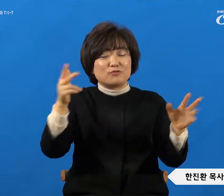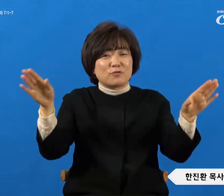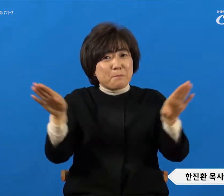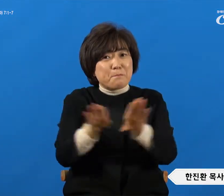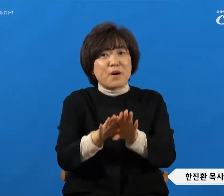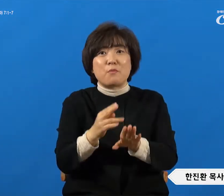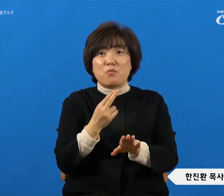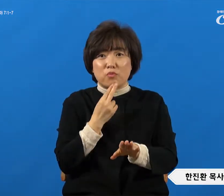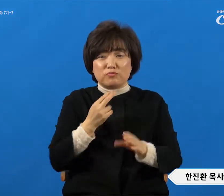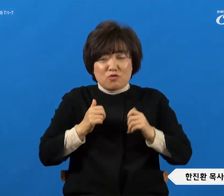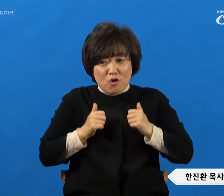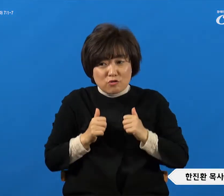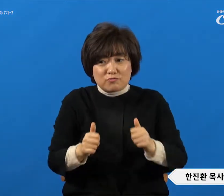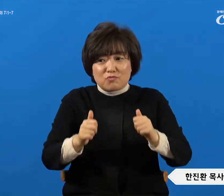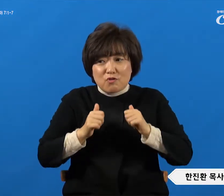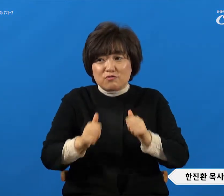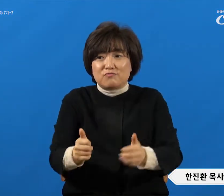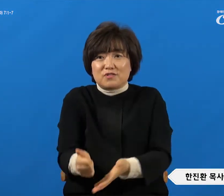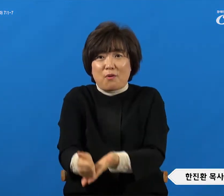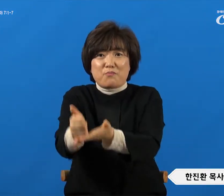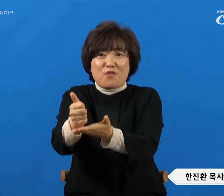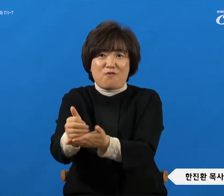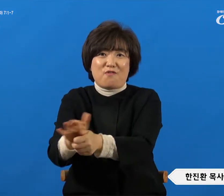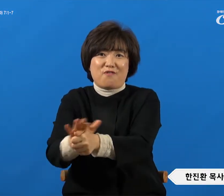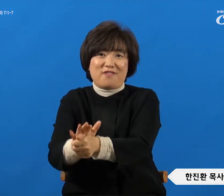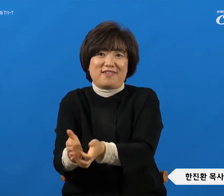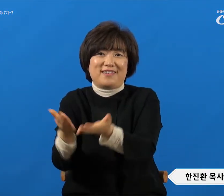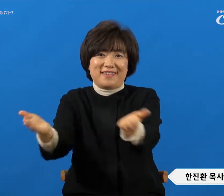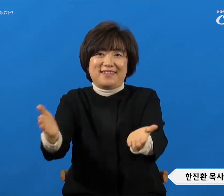섬기는 그거 쉽지 않은 일인데 열심히 하고 있습니다.